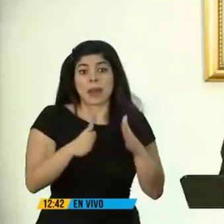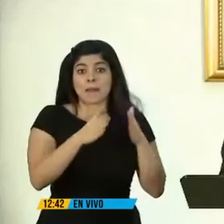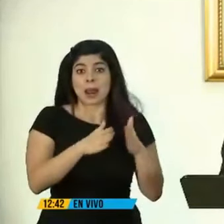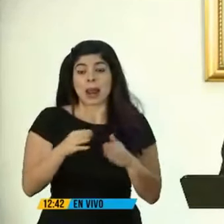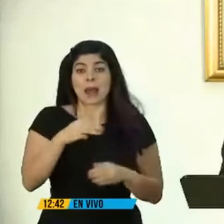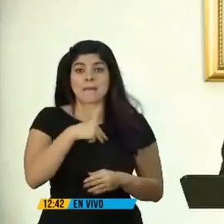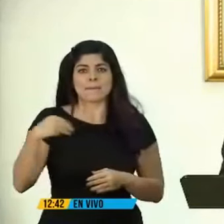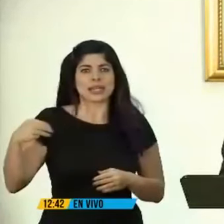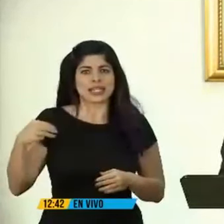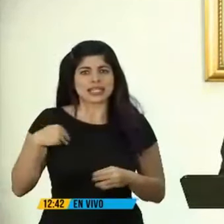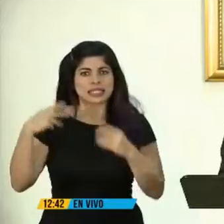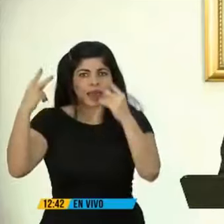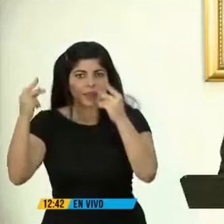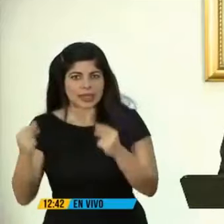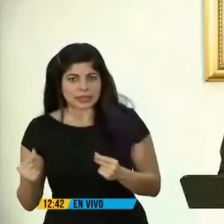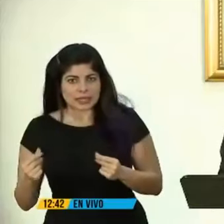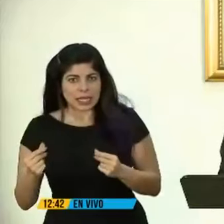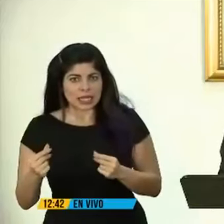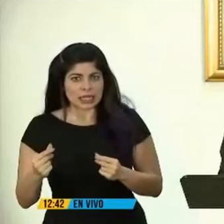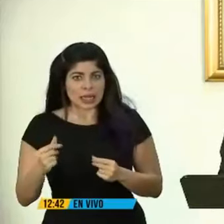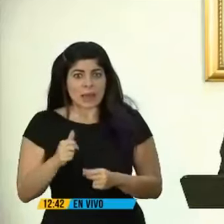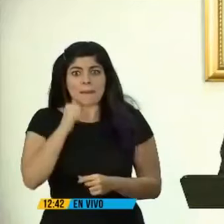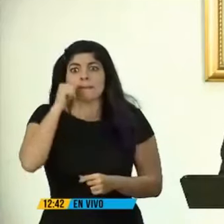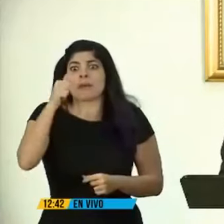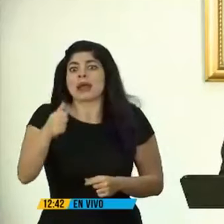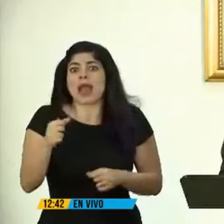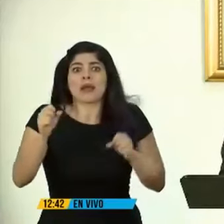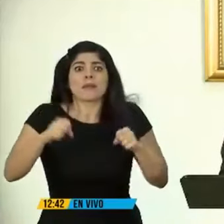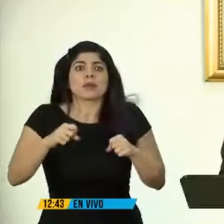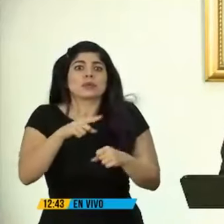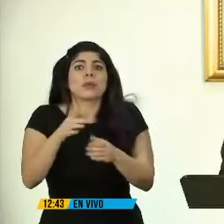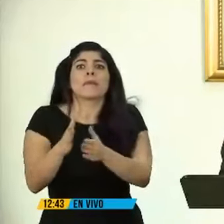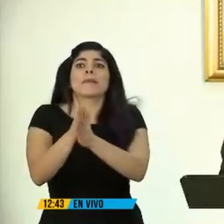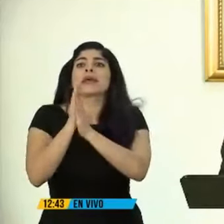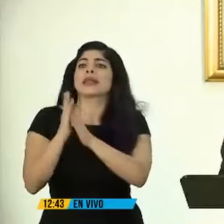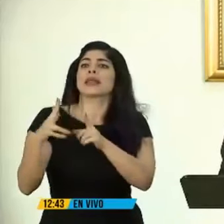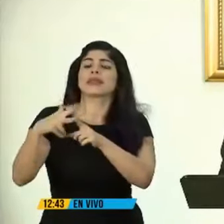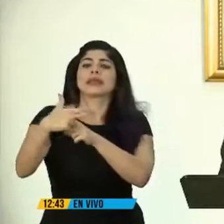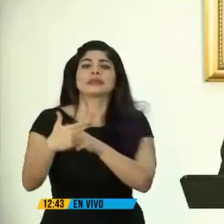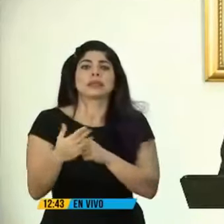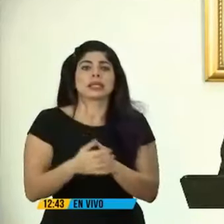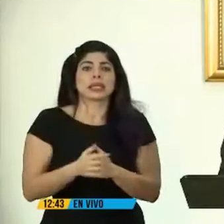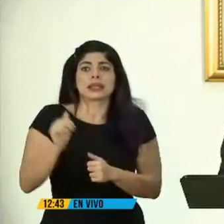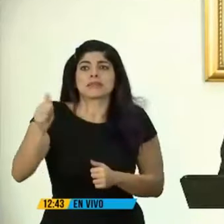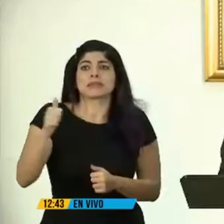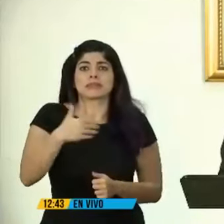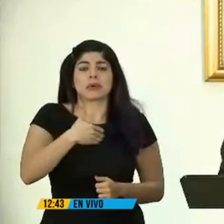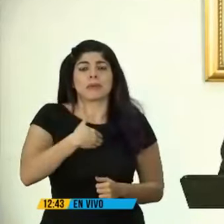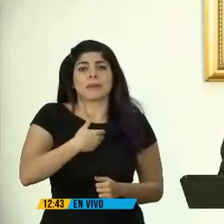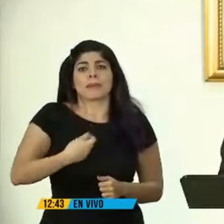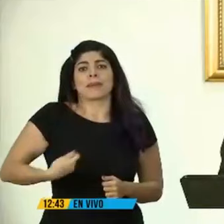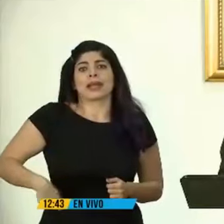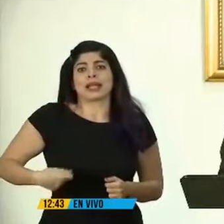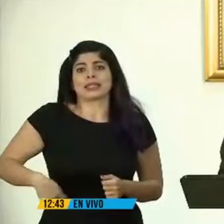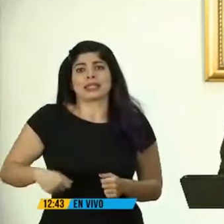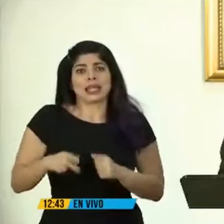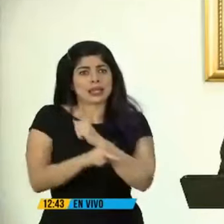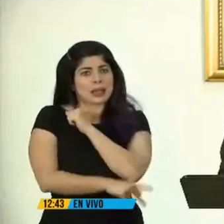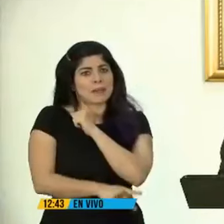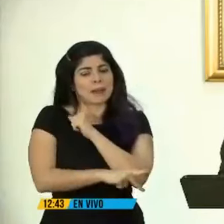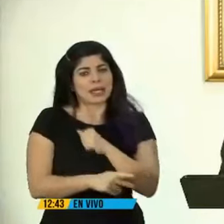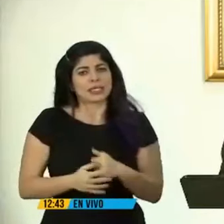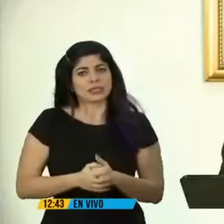señora ministra de Hacienda. Mañana incluso pueden pedir la cabeza del señor presidente de la